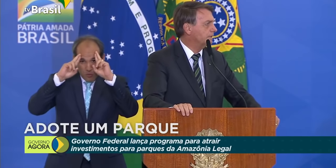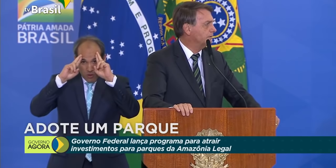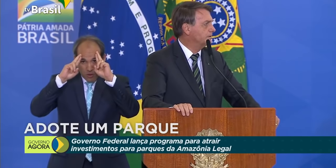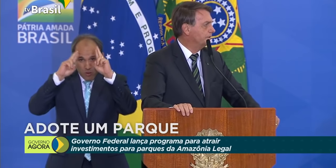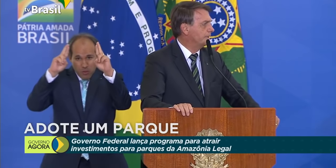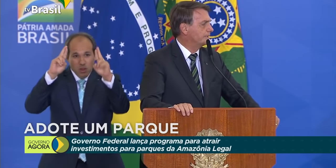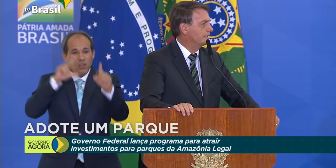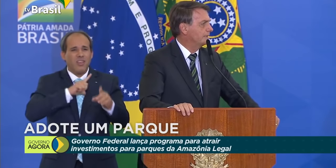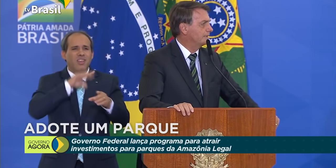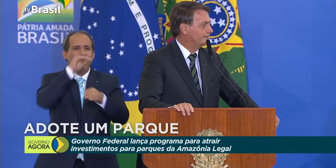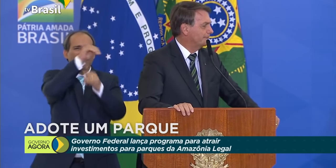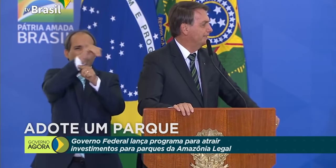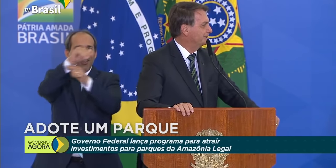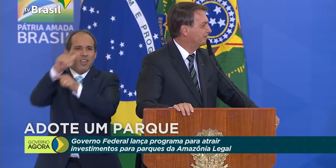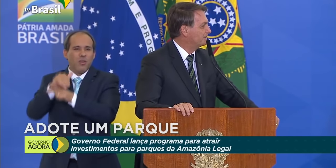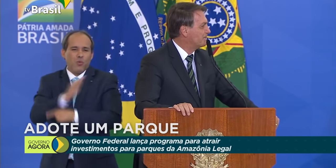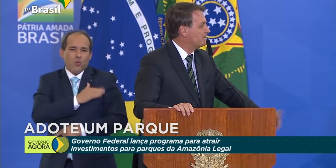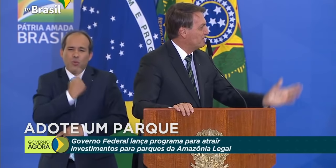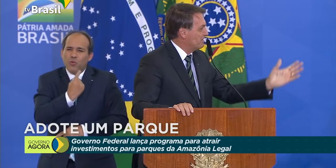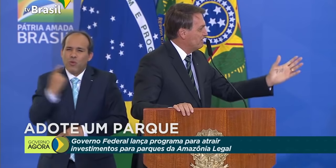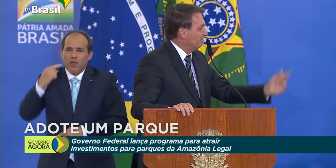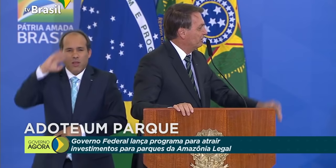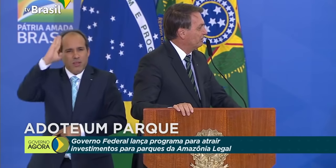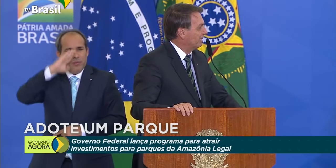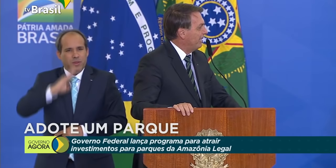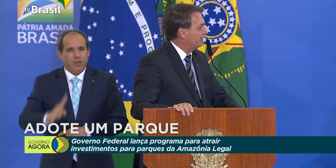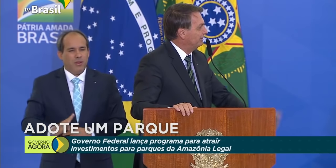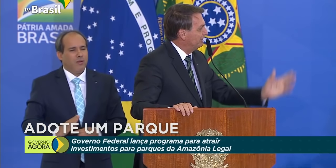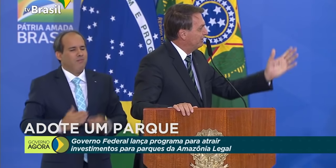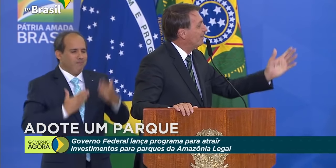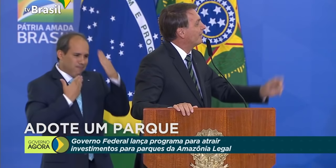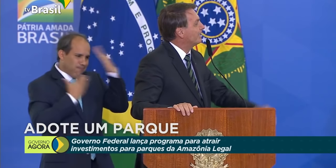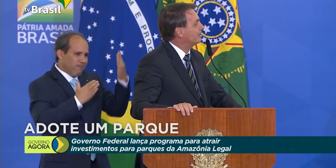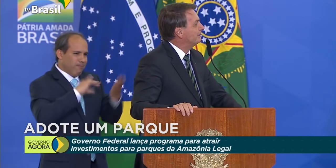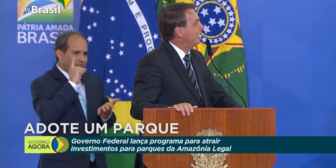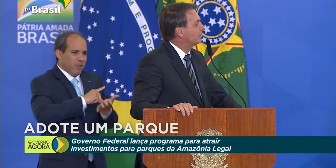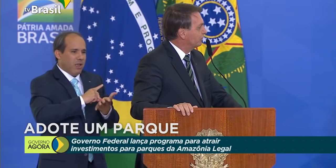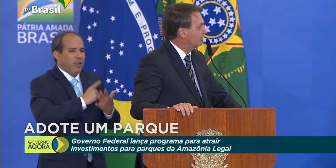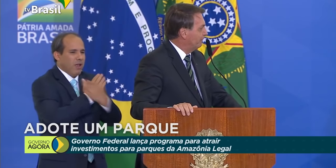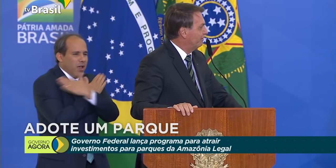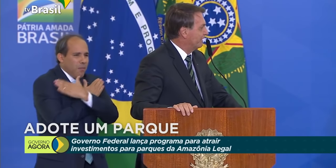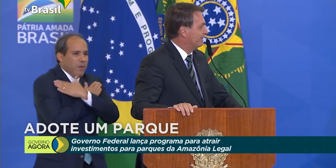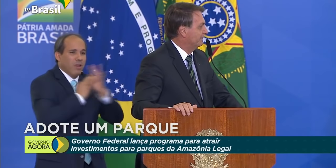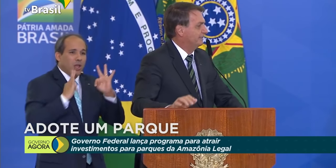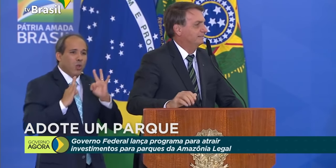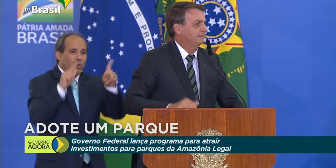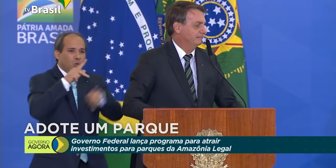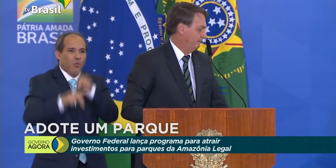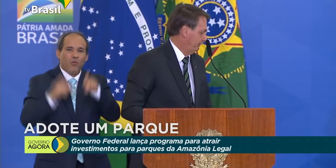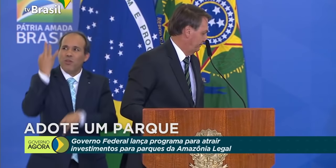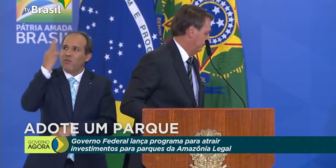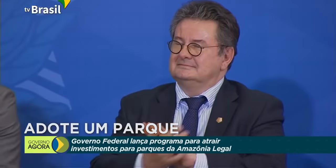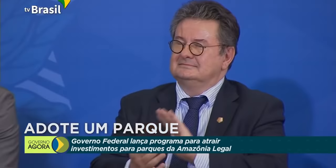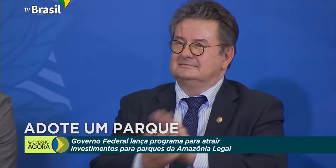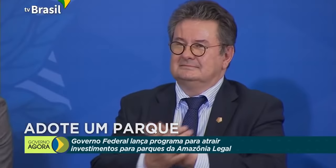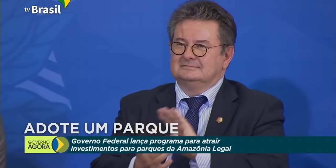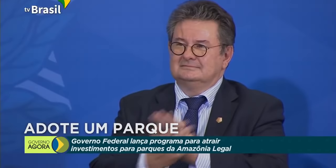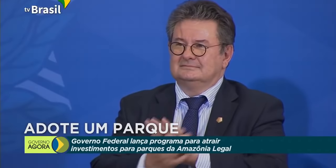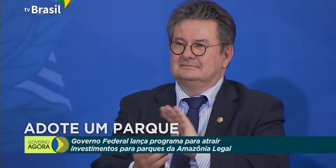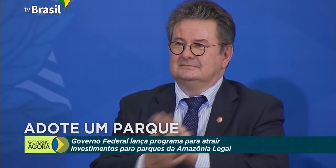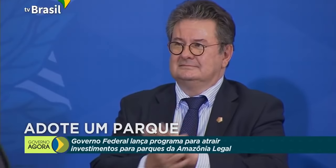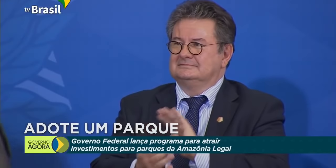no coração de cada um de nós brasileiros Muito obrigado um abraço a todo povo francês